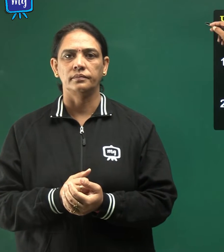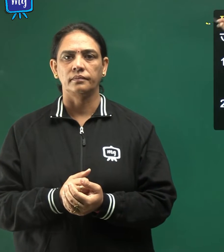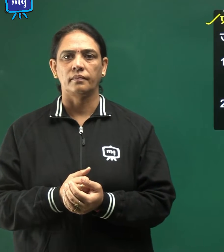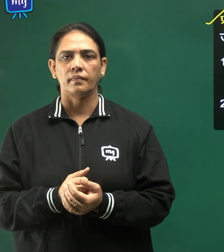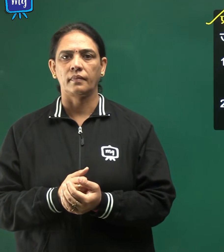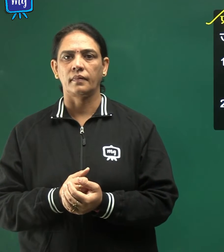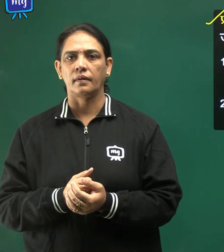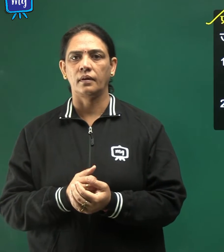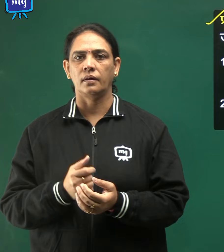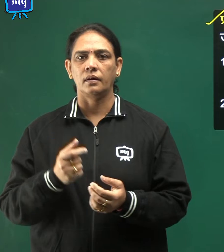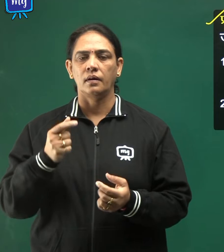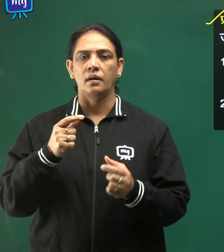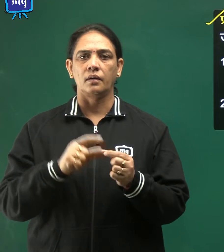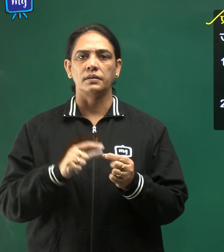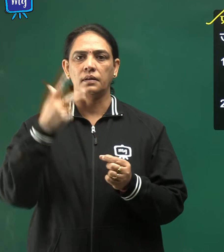प्रश्न नंबर 8।